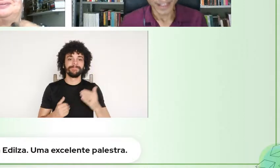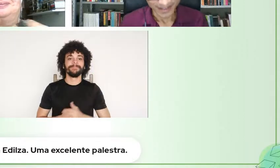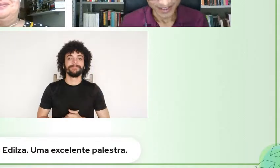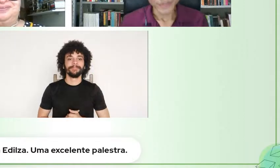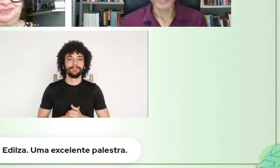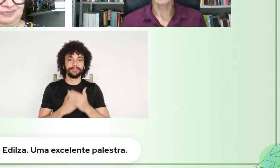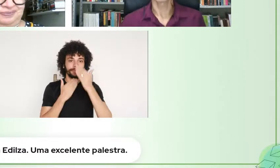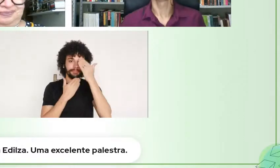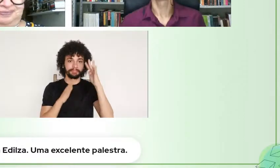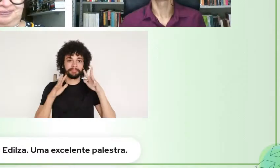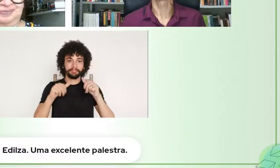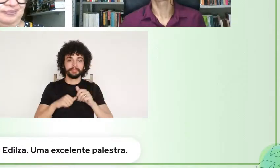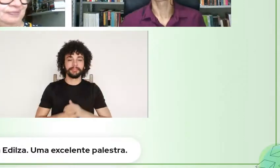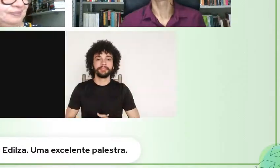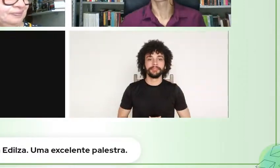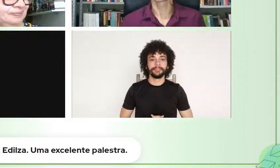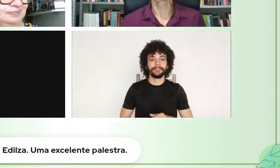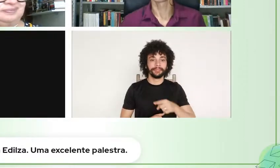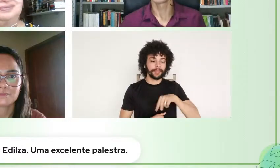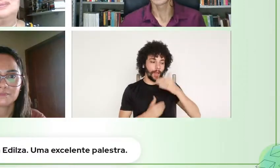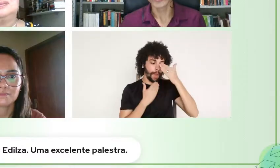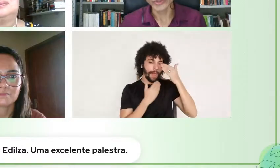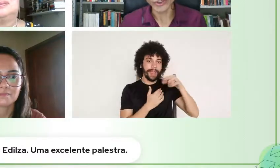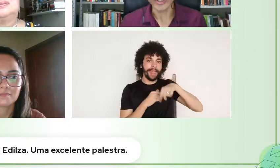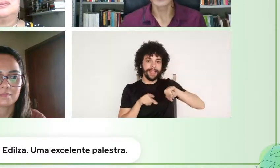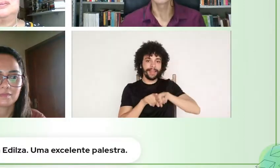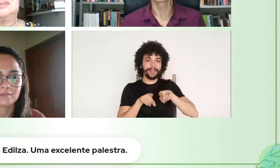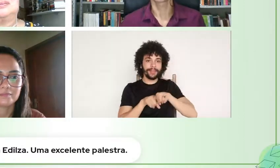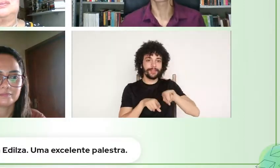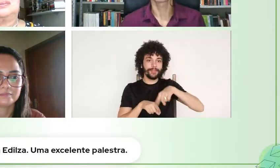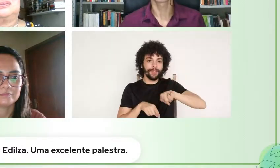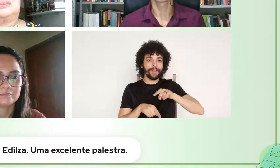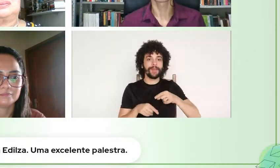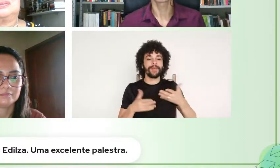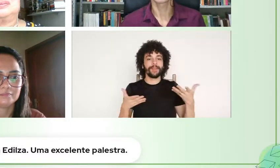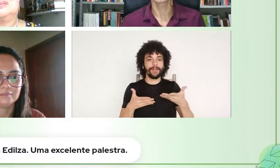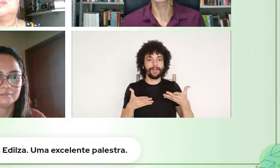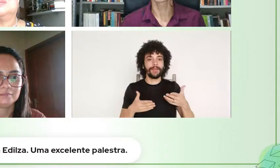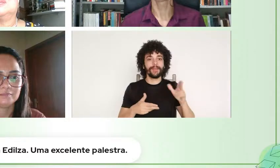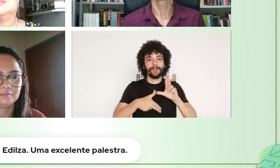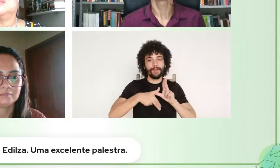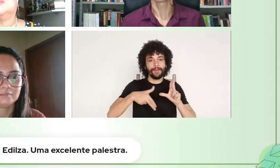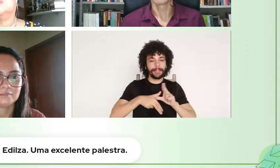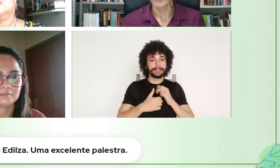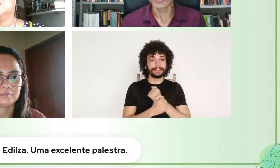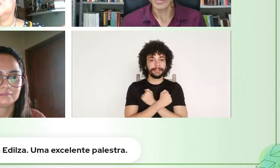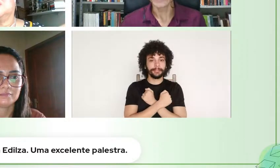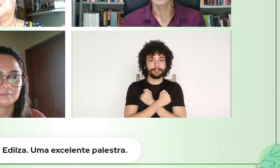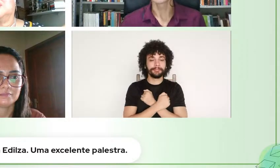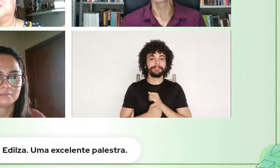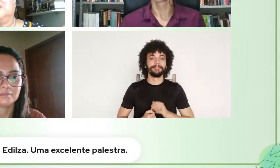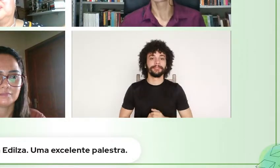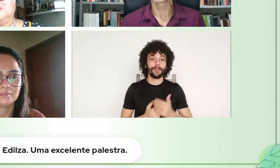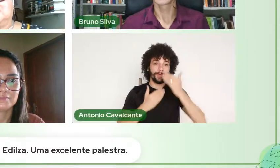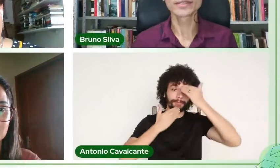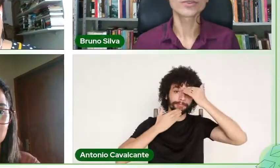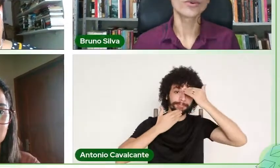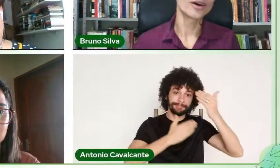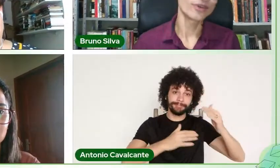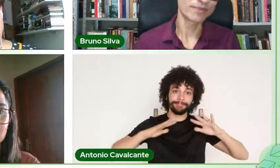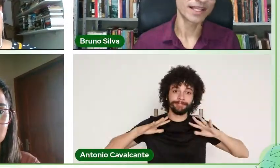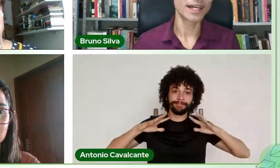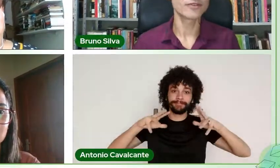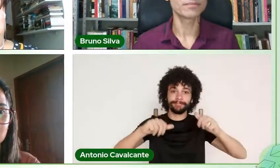Obrigada. Nós é agradecemos, professora, receba de todos nós da Unifesto um grande abraço, muito obrigado a todos, eu